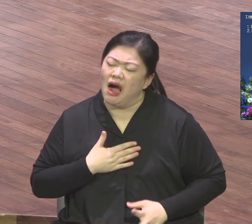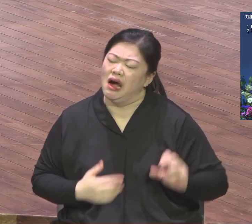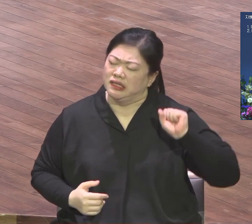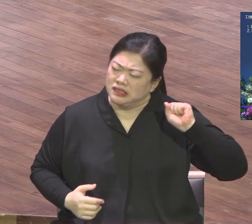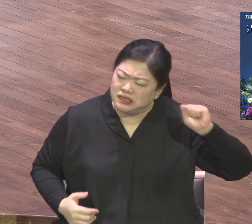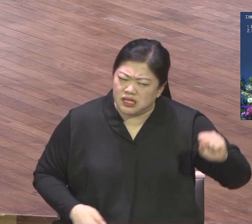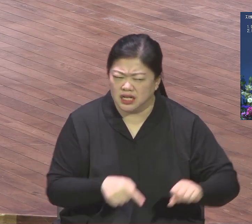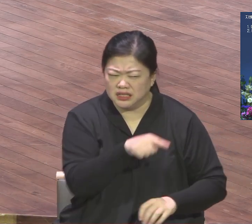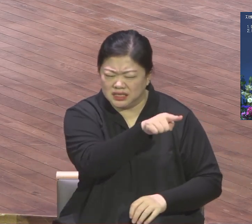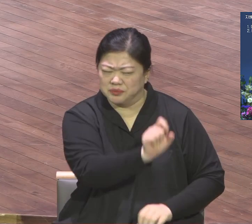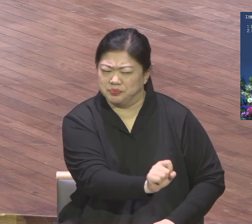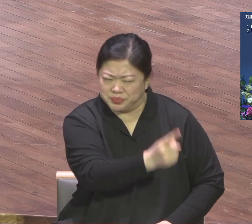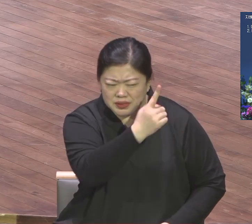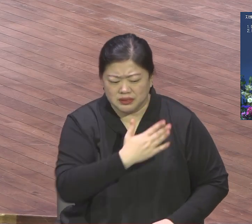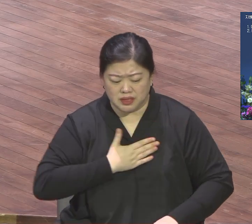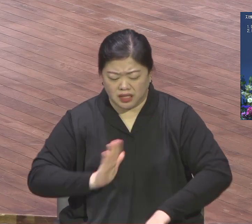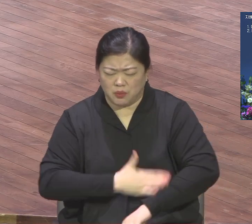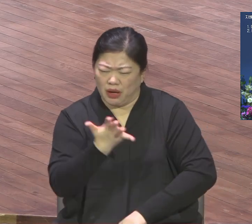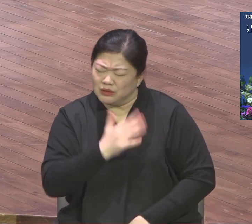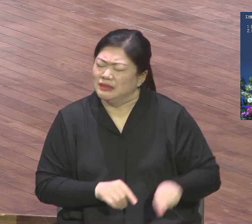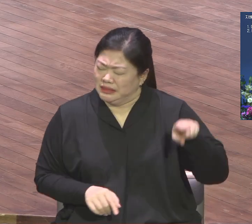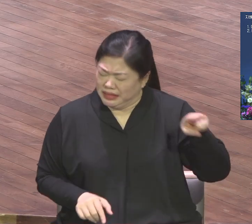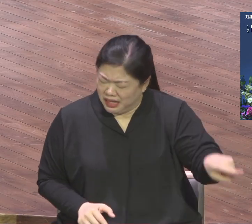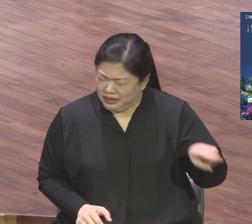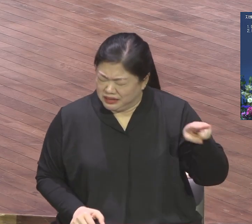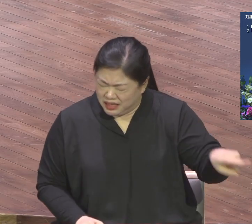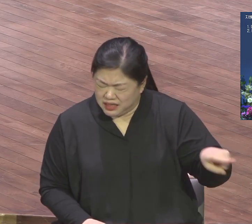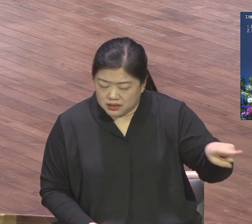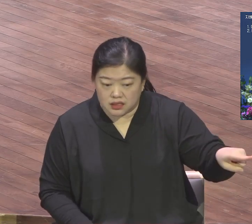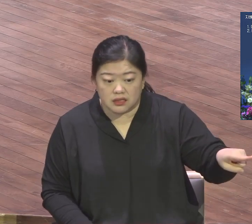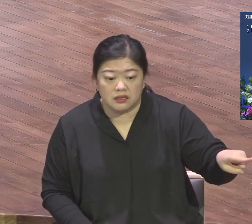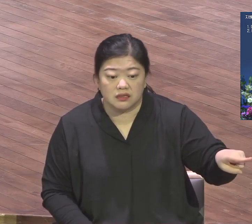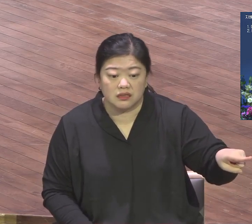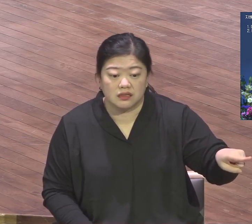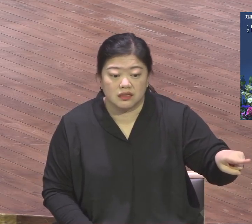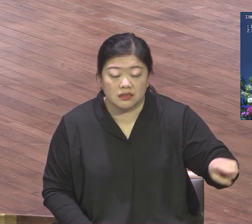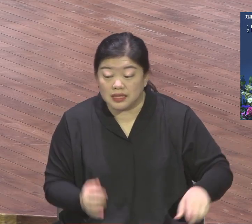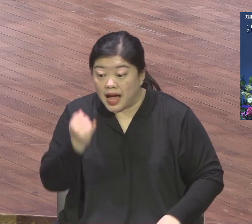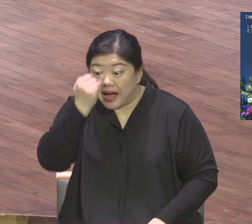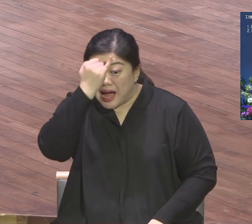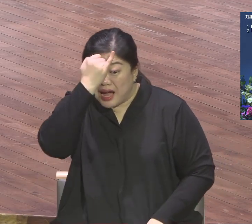하와가 저 뱀이 그게 하는 게 통합니까? 에라이.